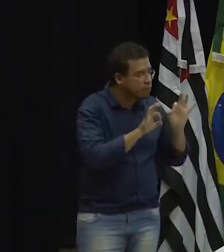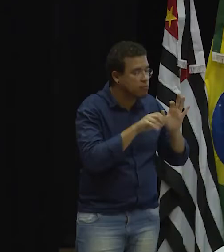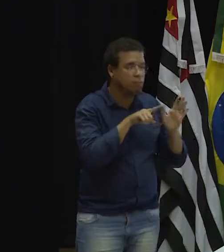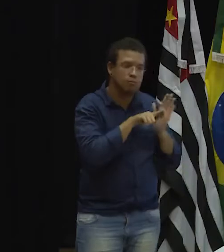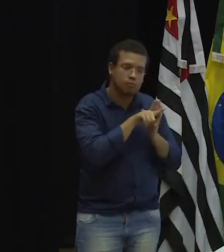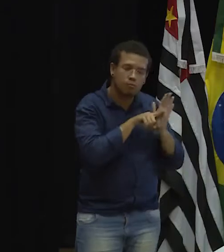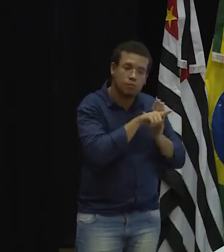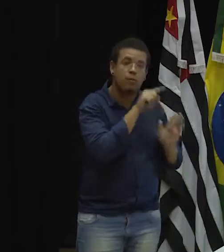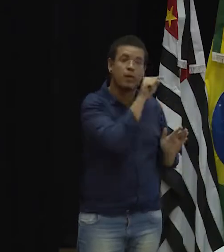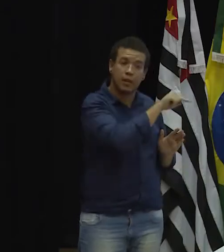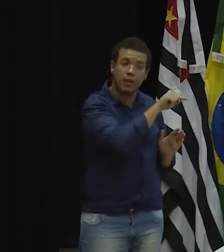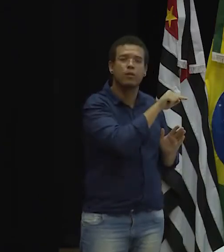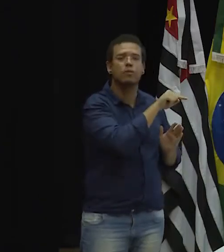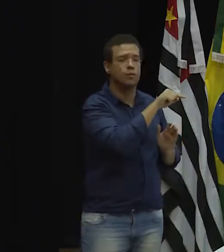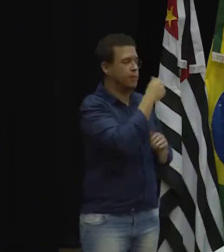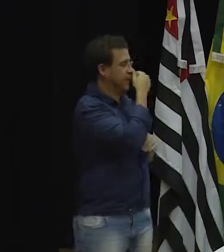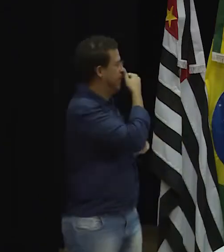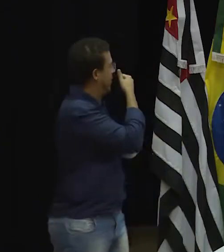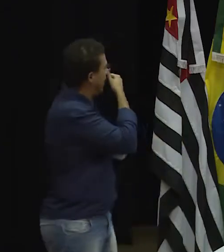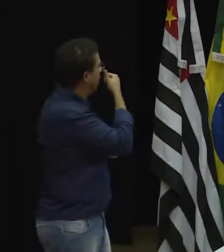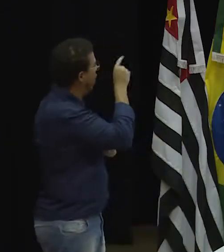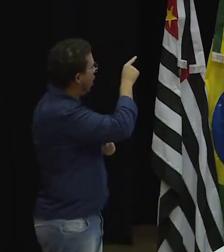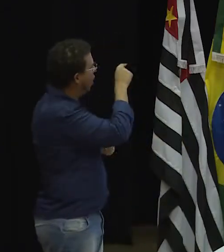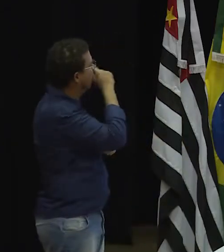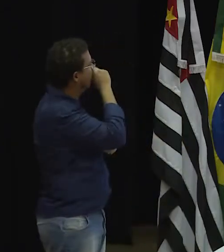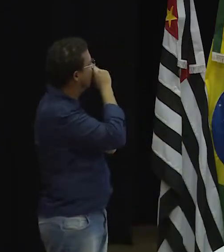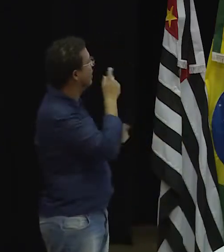me inquietou e provocou o meu desejo de pesquisa.